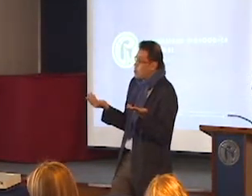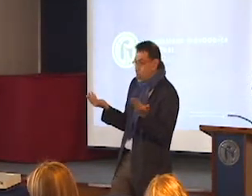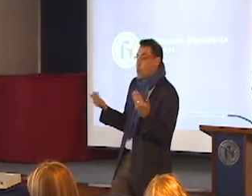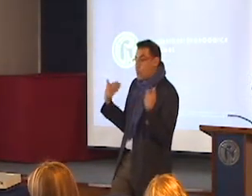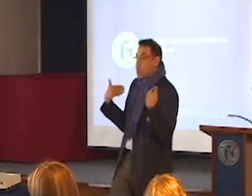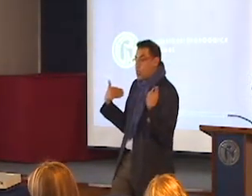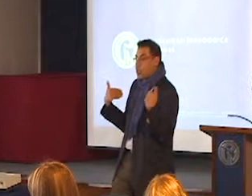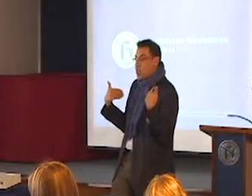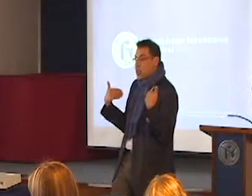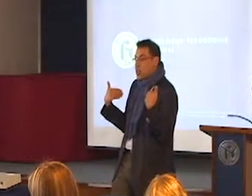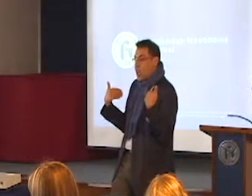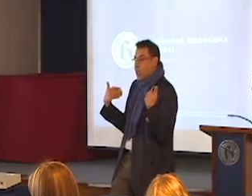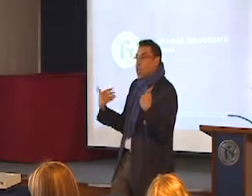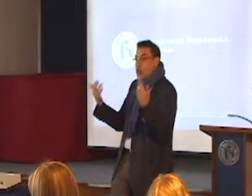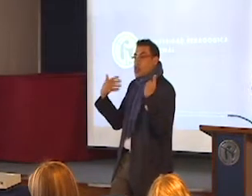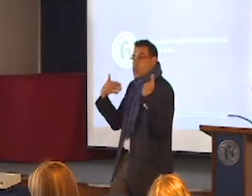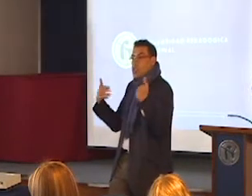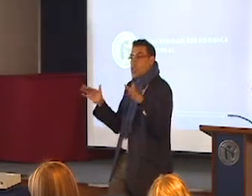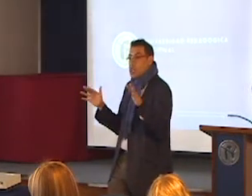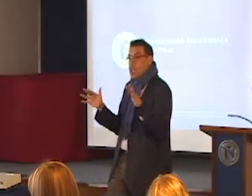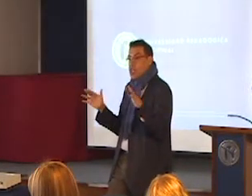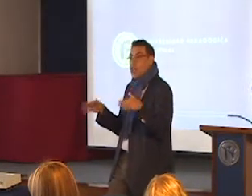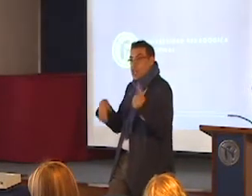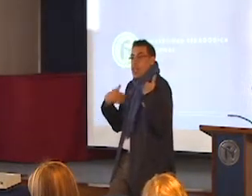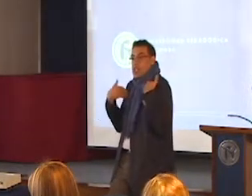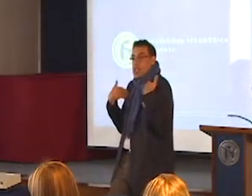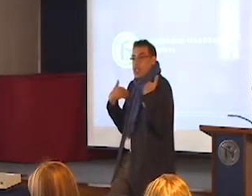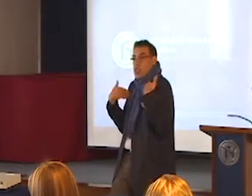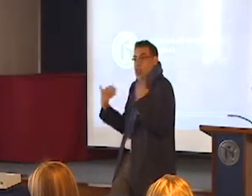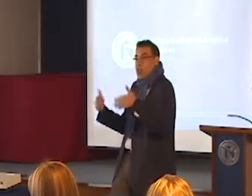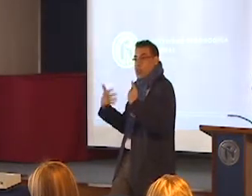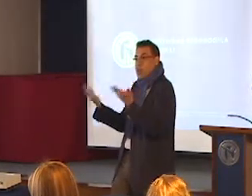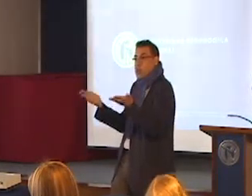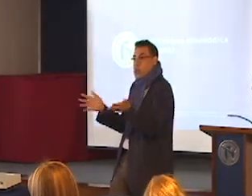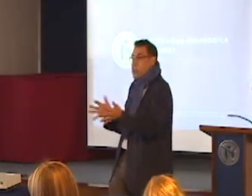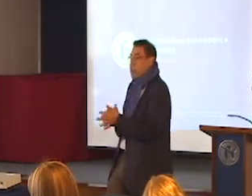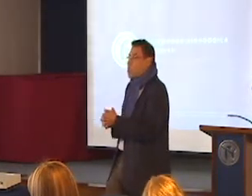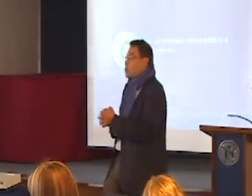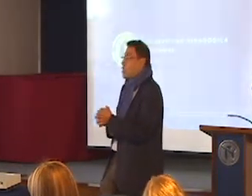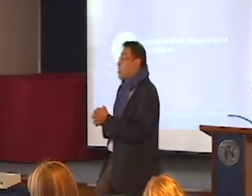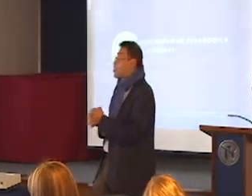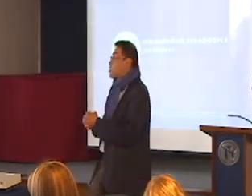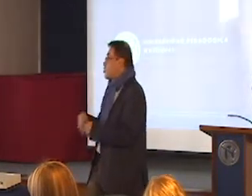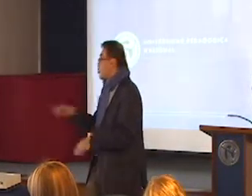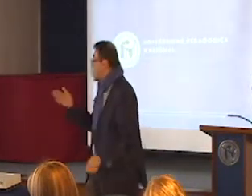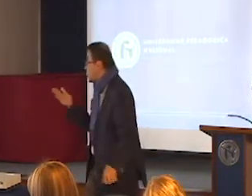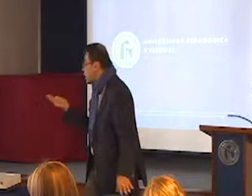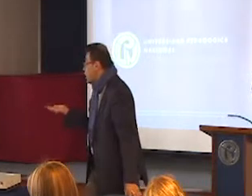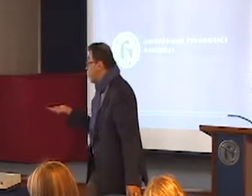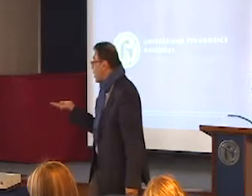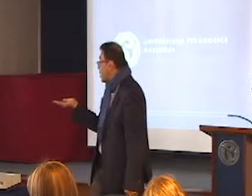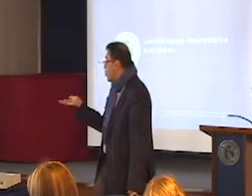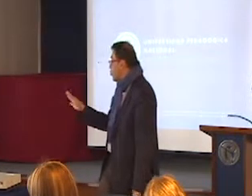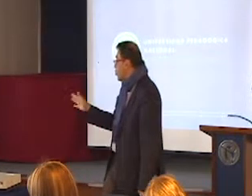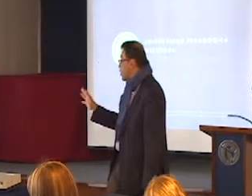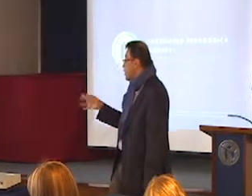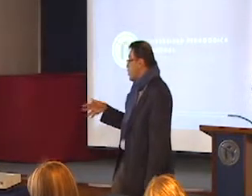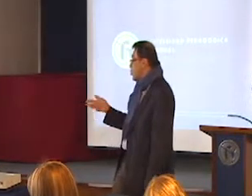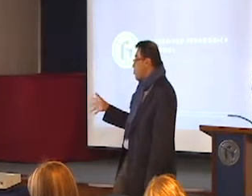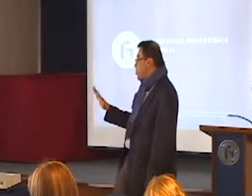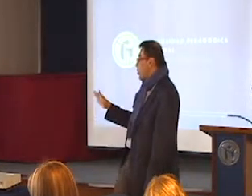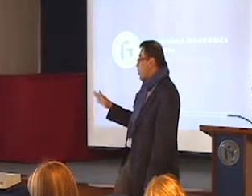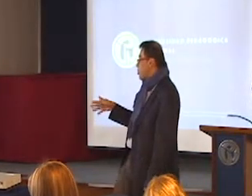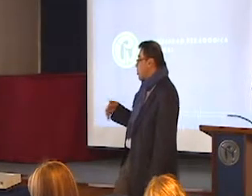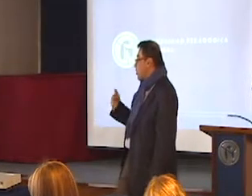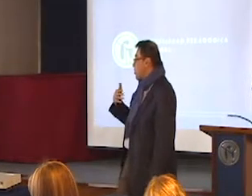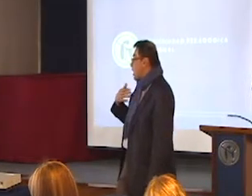unos procesos formativos que le permiten de verdad concientizarse de que es necesario cambiar de actitud desde estos elementos. Entonces, para